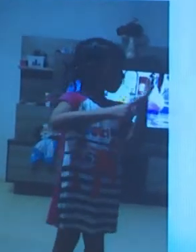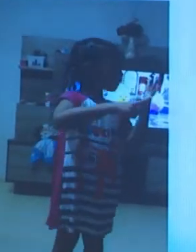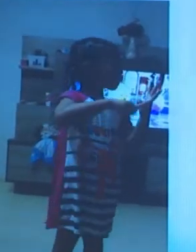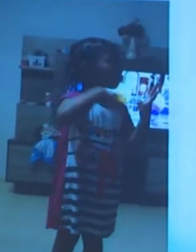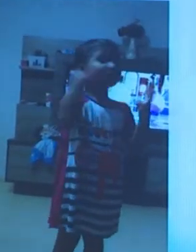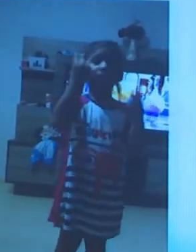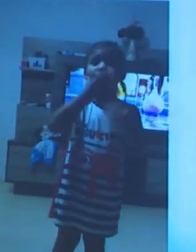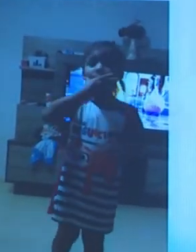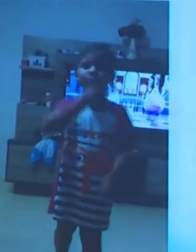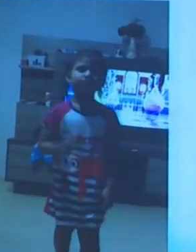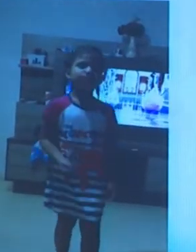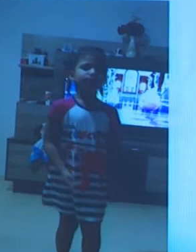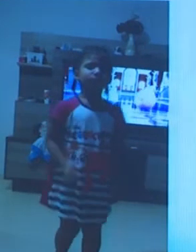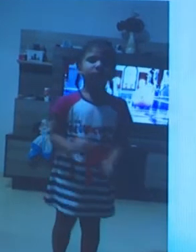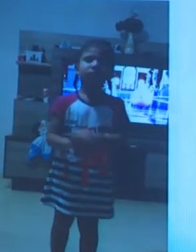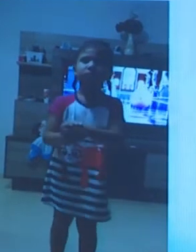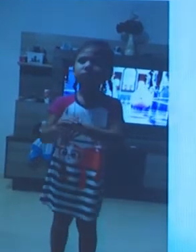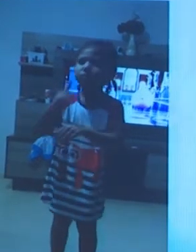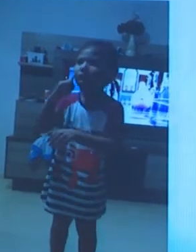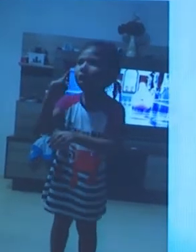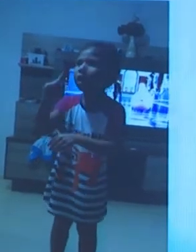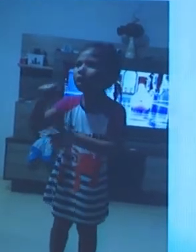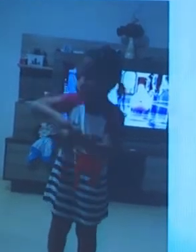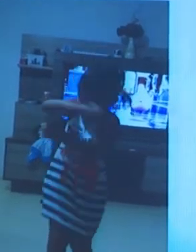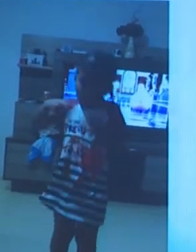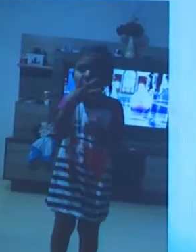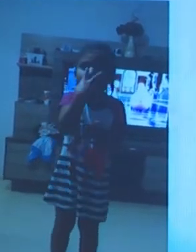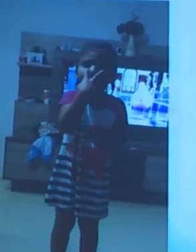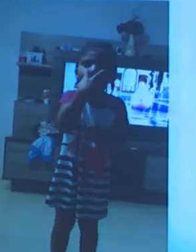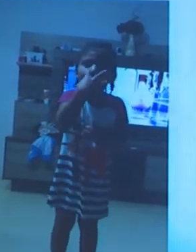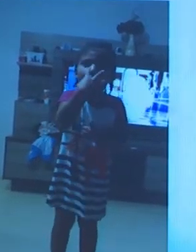Então, aí eu falei para ela, chega, tá bom. Ela, não, eu quero continuar.